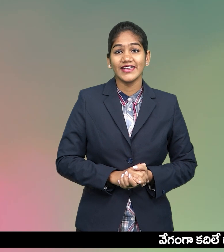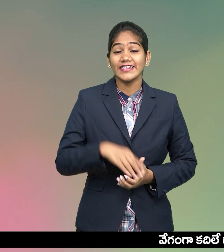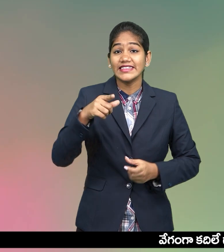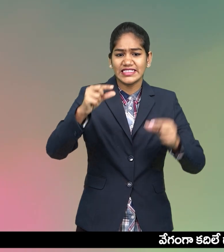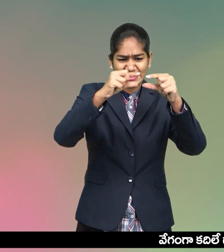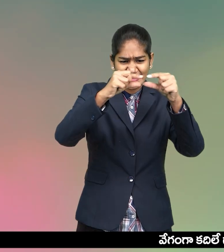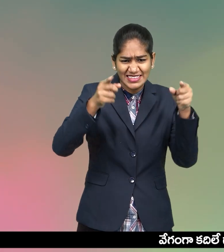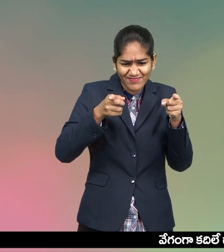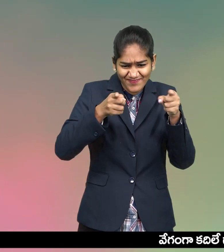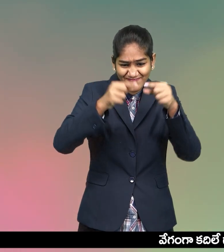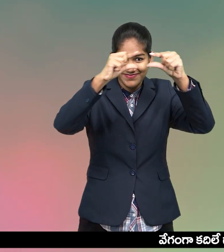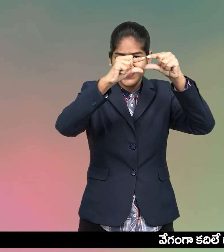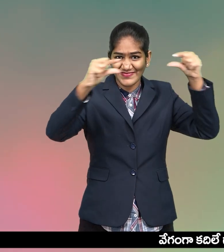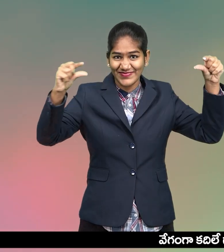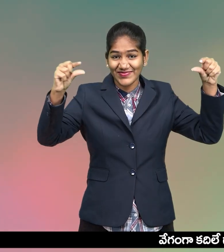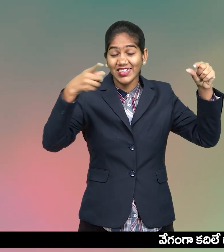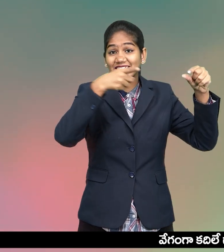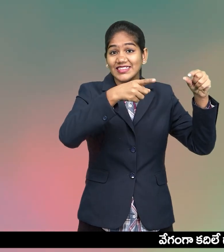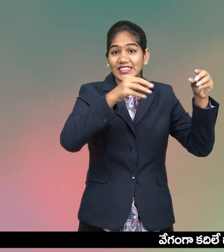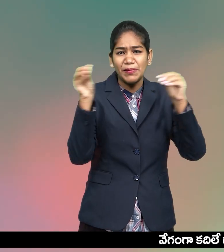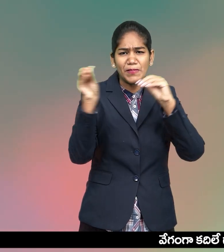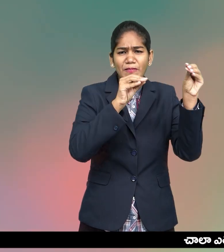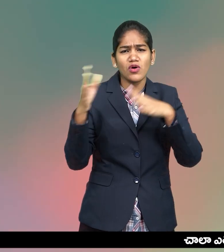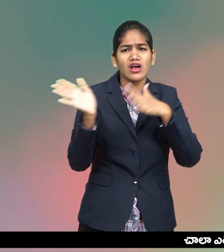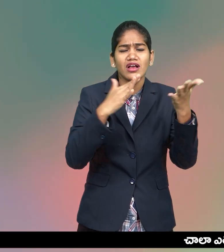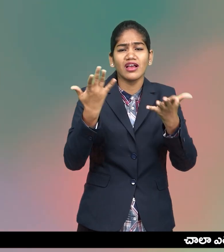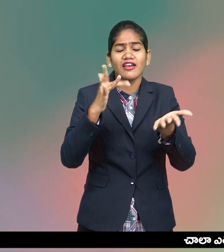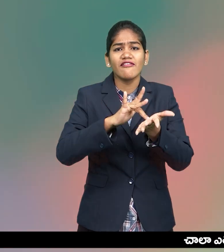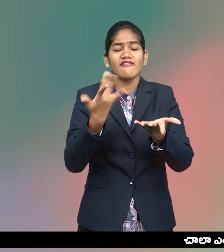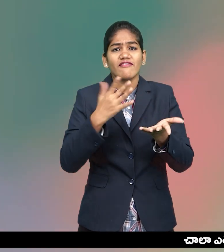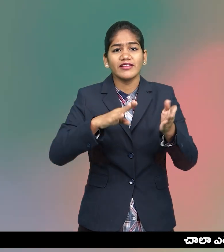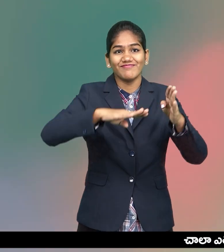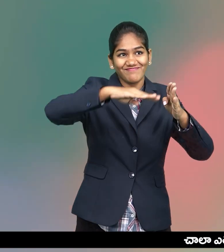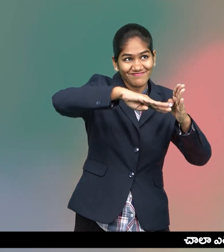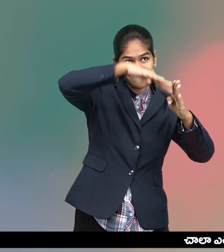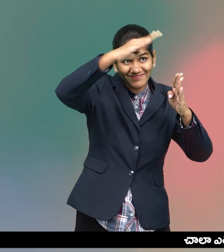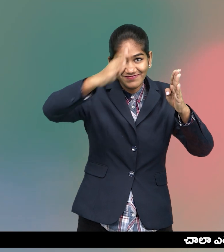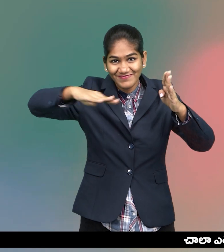వేగంగా కదిలే గాలి యొక్క ఇరుకైన బ్యాండ్ చాలా ఎత్తులో కనుగొనబడింది.